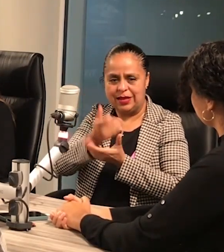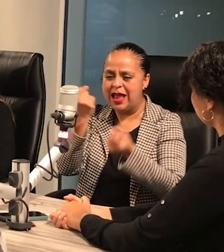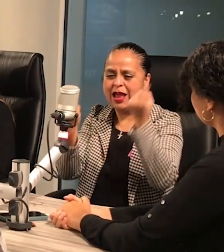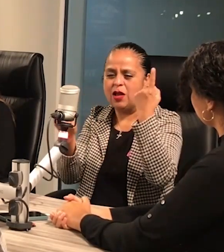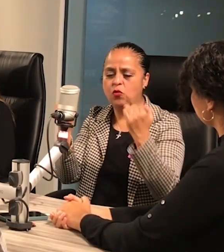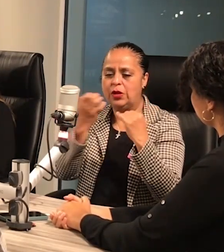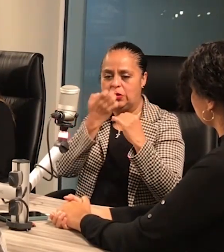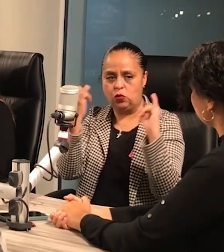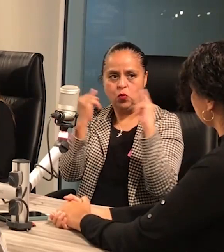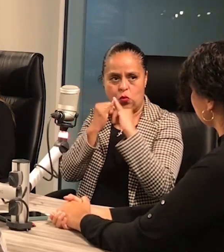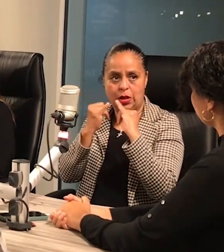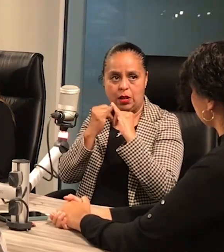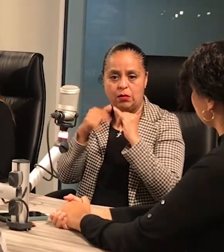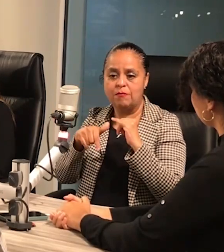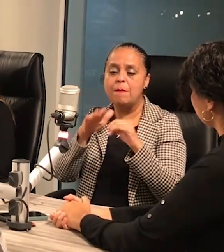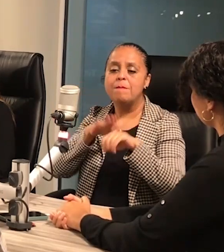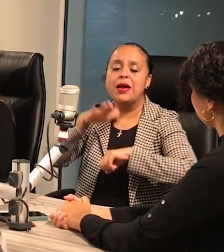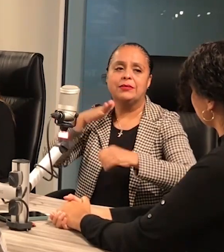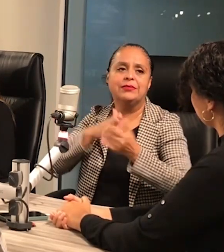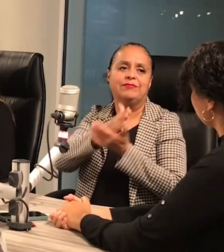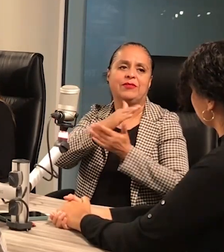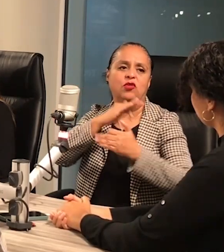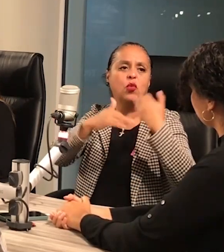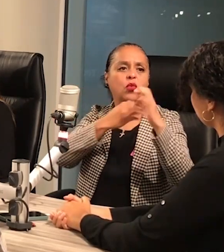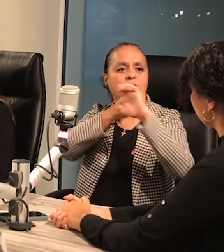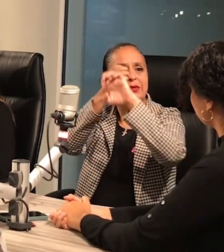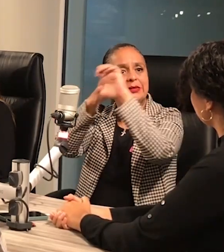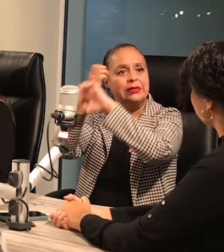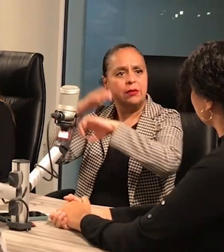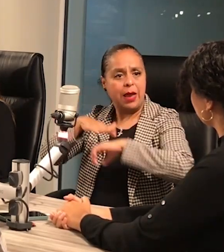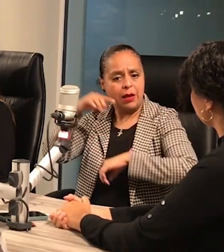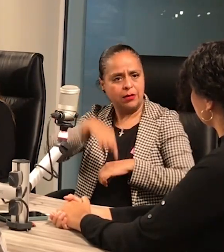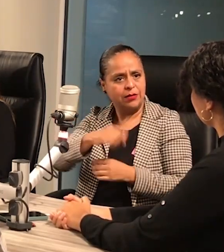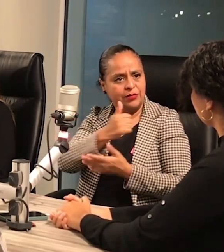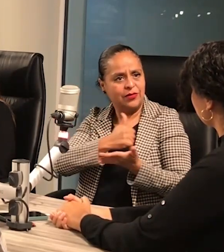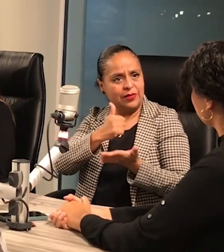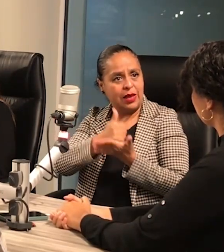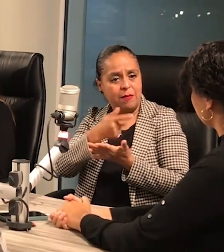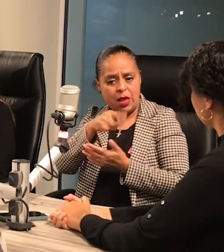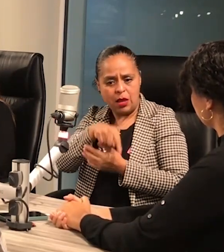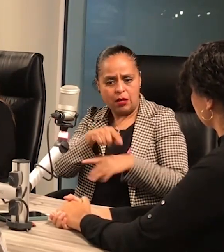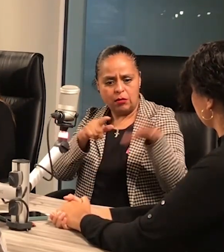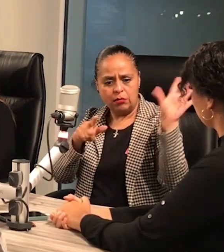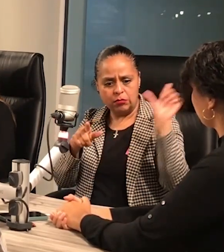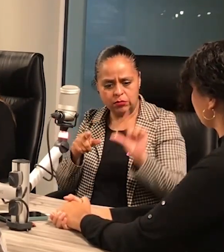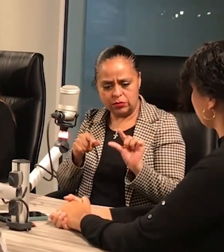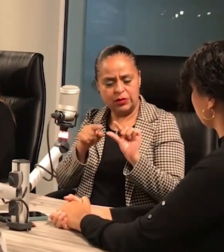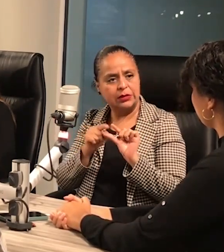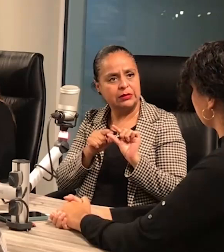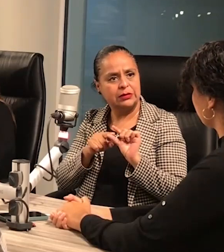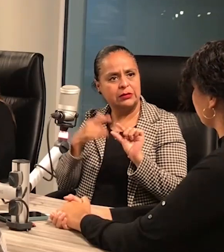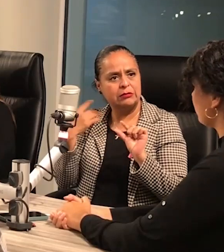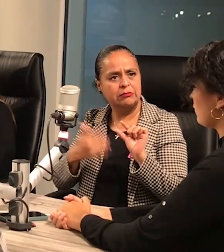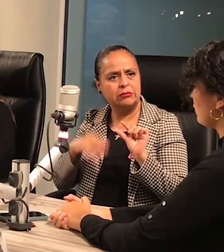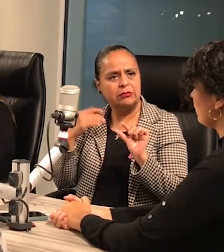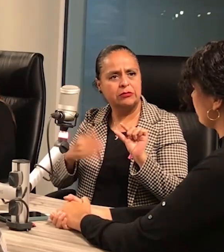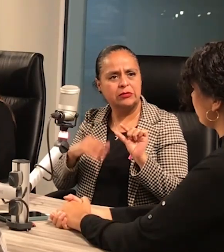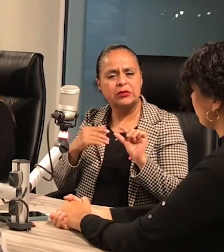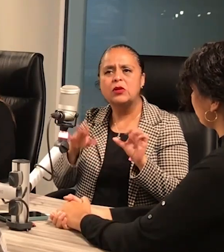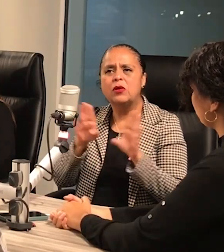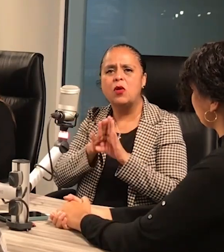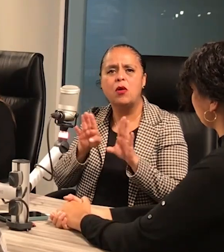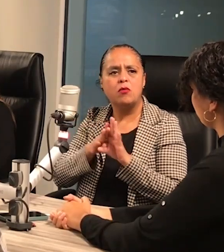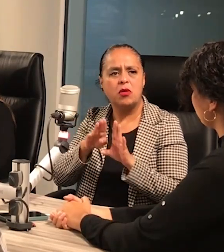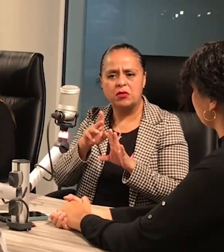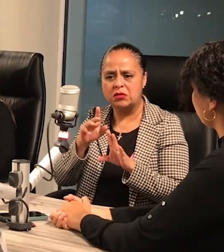instituciones, pues es la más accesible de todos los estados, y aún así tiene un índice bajo, indicadores muy bajos que no pasan